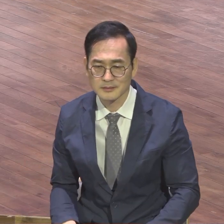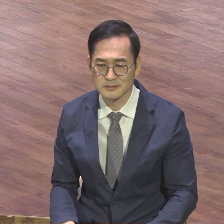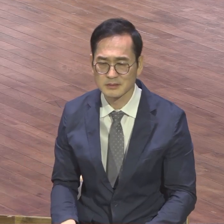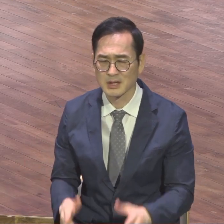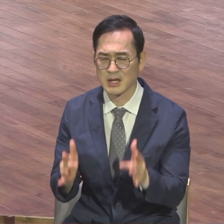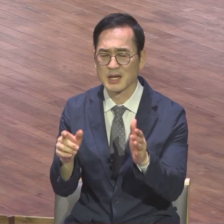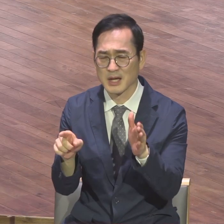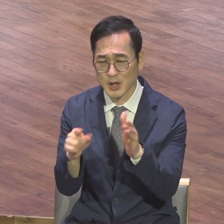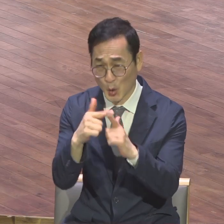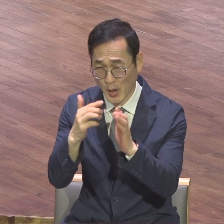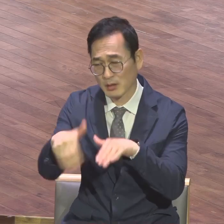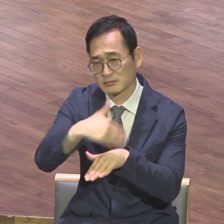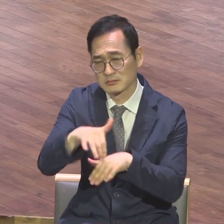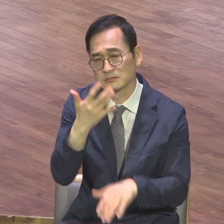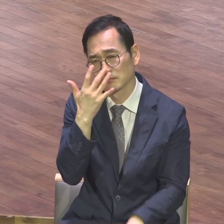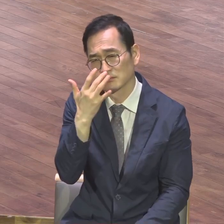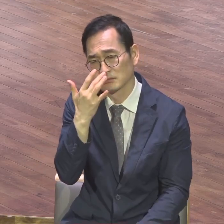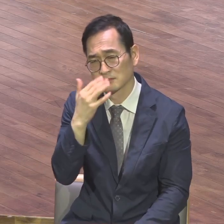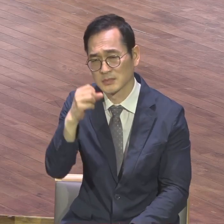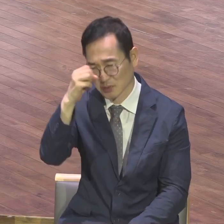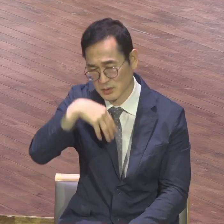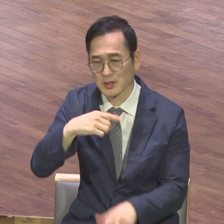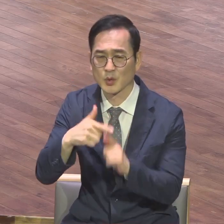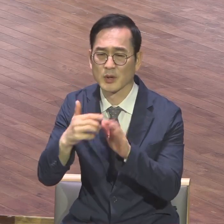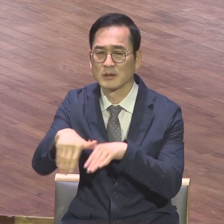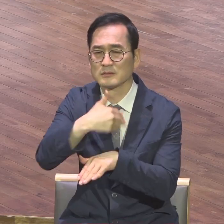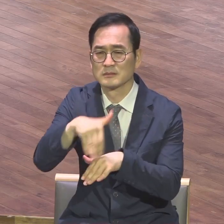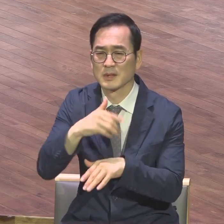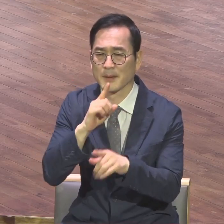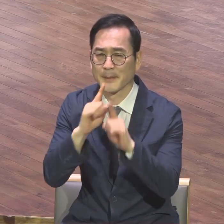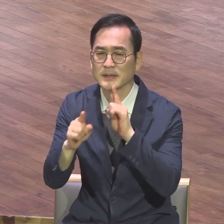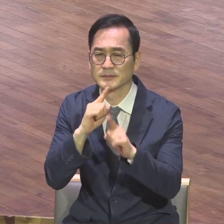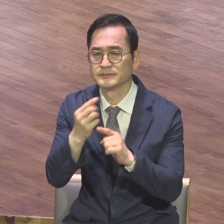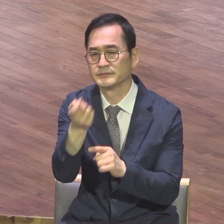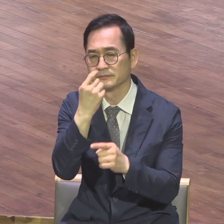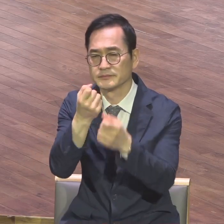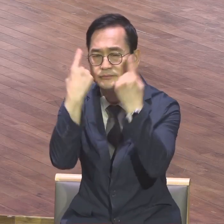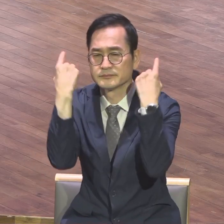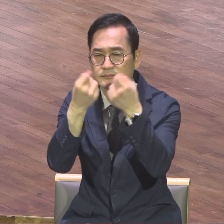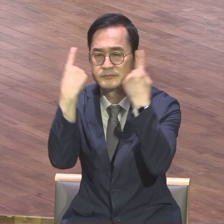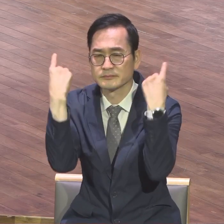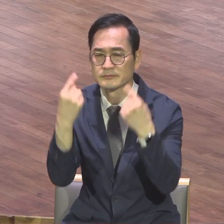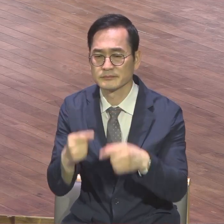그냥 다 내는 거지. 안 다 내는 건지 믿는 건지 안 믿는 건지.